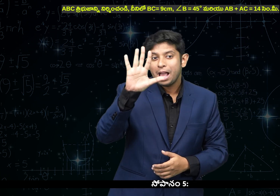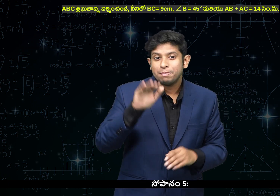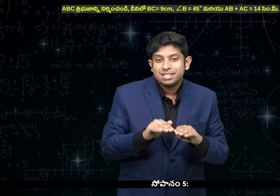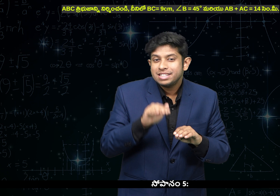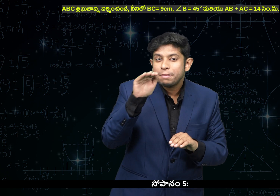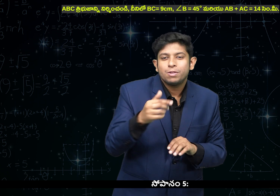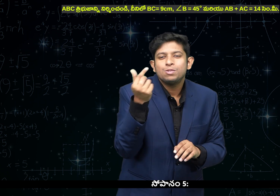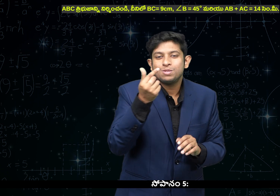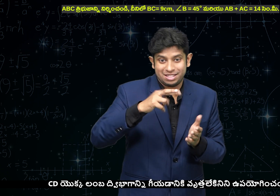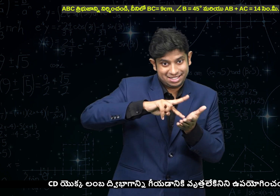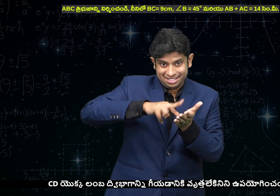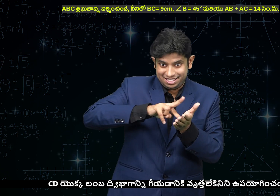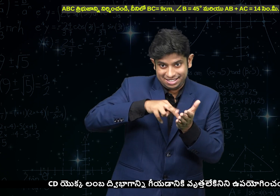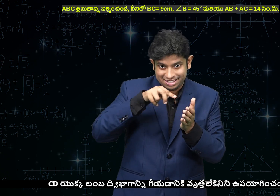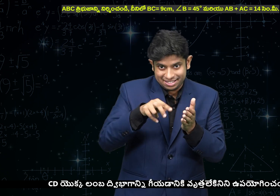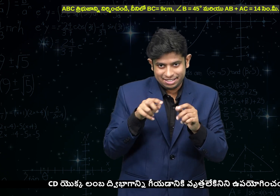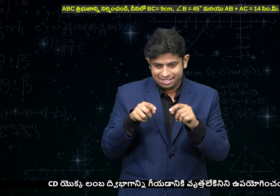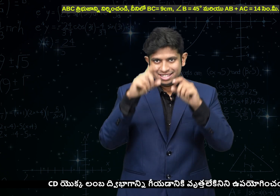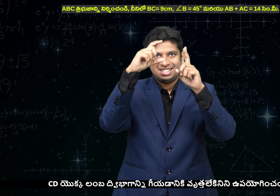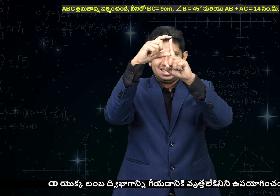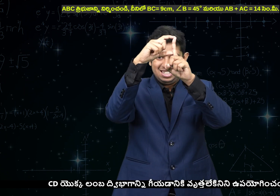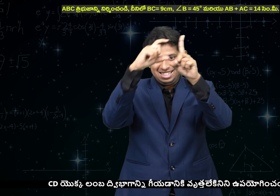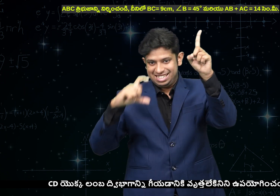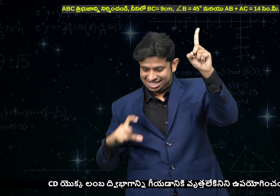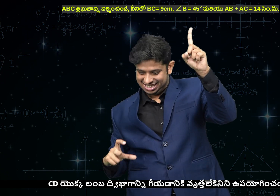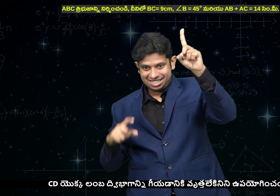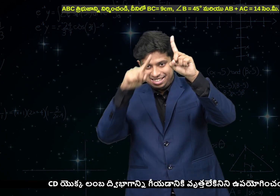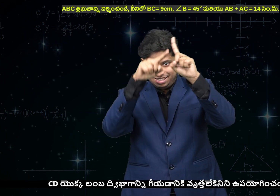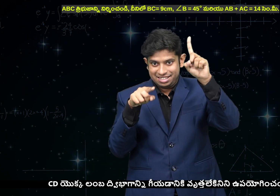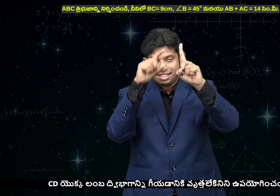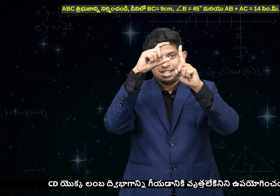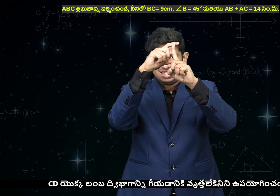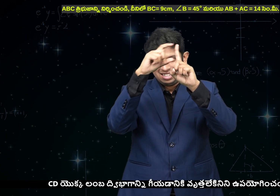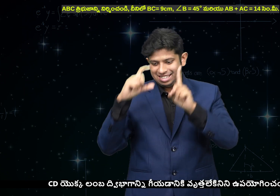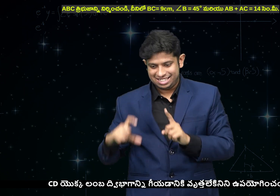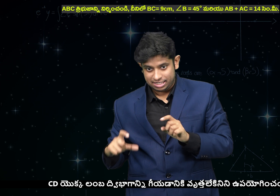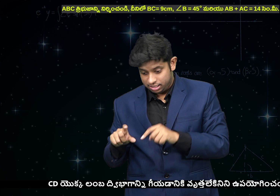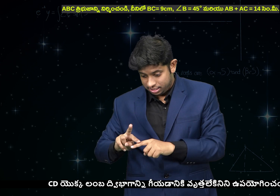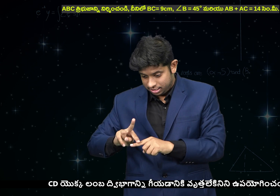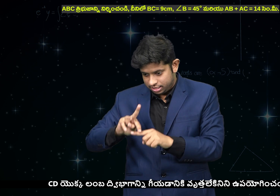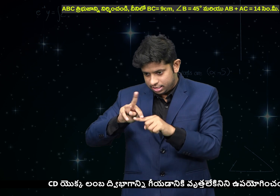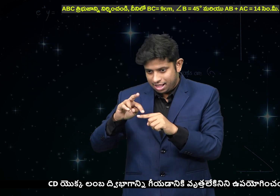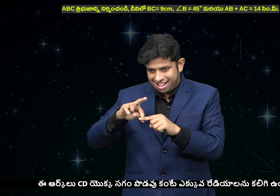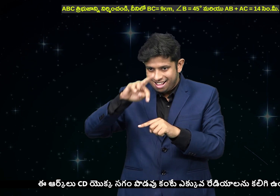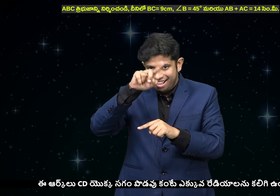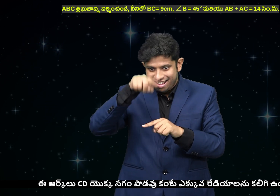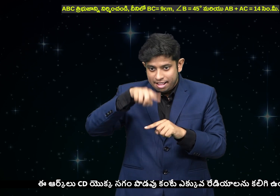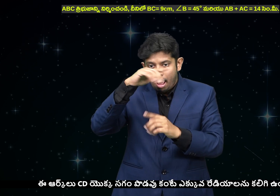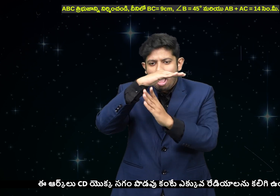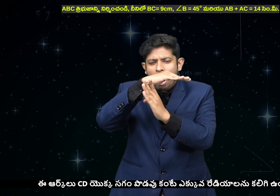సోపానం 5. సిడి యొక్క లంబ ద్విభాగాన్ని గీయడానికి వృత్త లేఖినిని ఉపయోగించండి. ఈ ఆర్క్లు